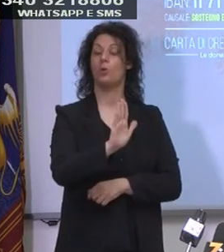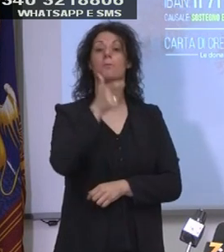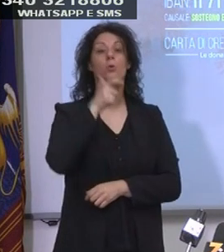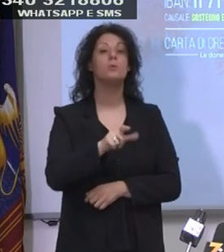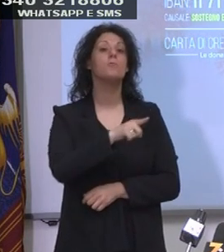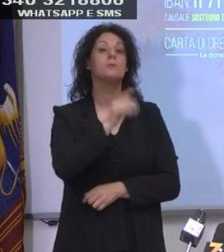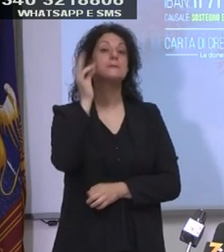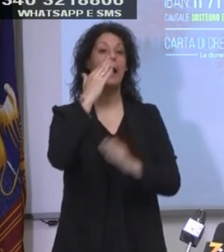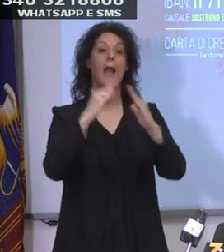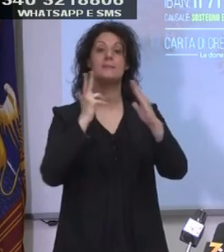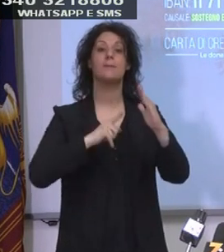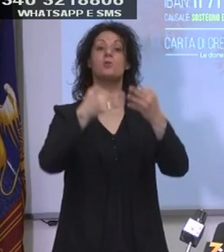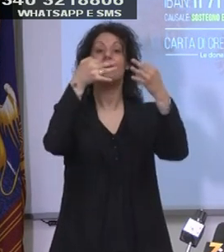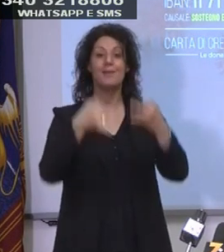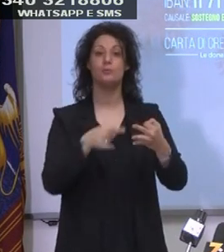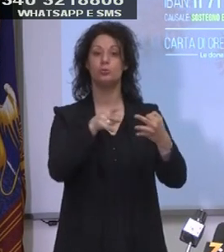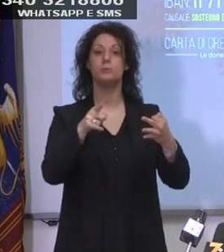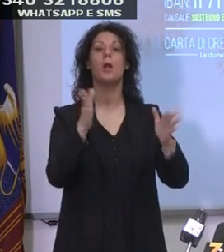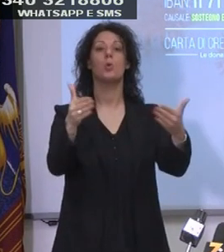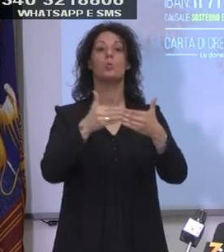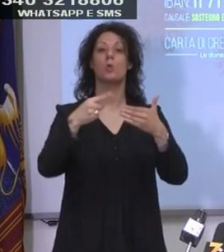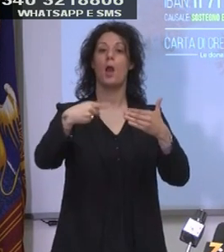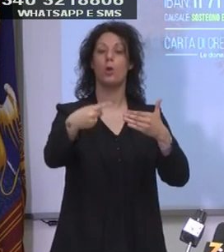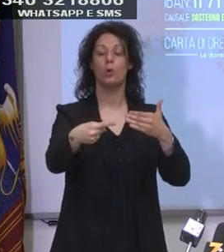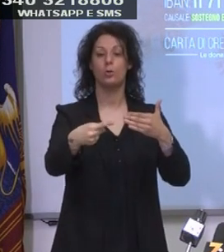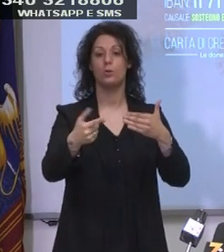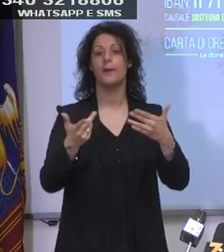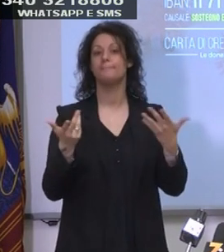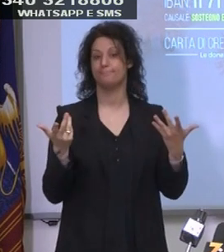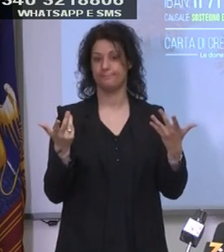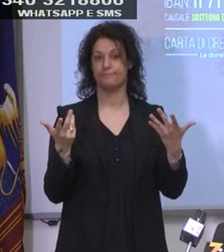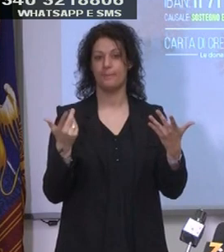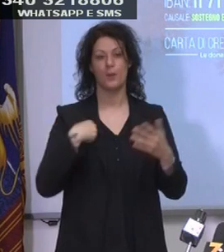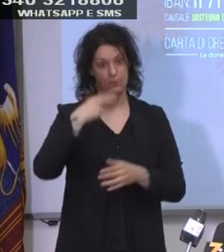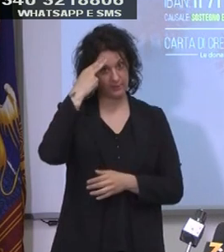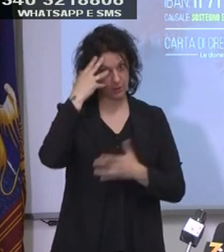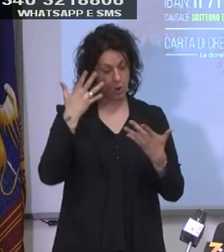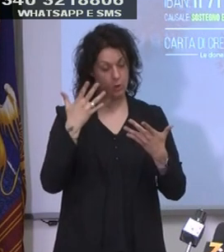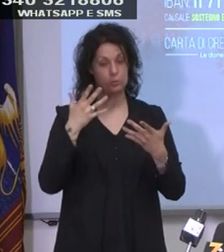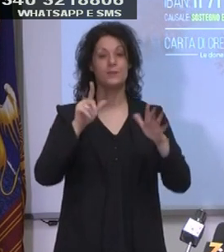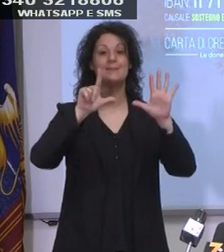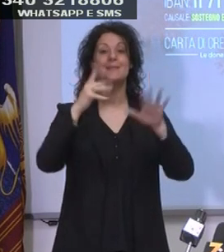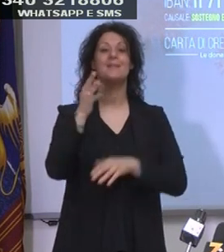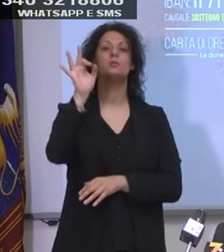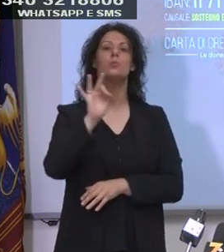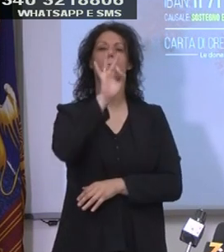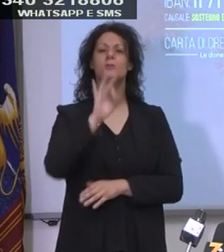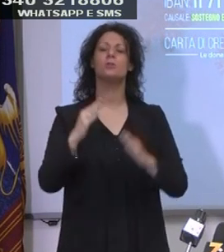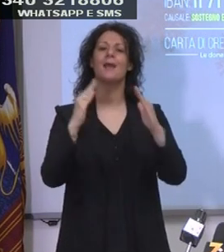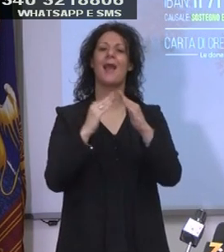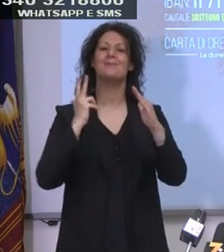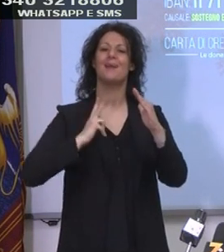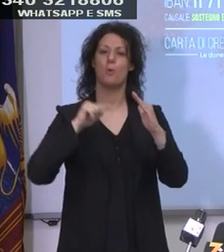tener chiuso, è bene che io ricordi, anche se ormai lo sapete meglio di me, che il 75% delle case di riposo del Veneto ha